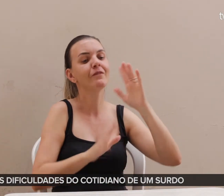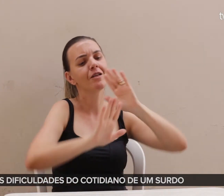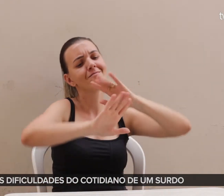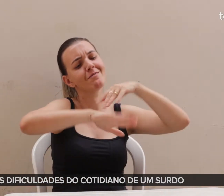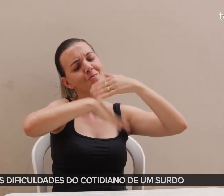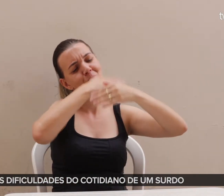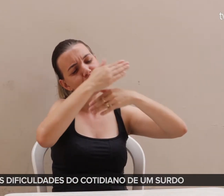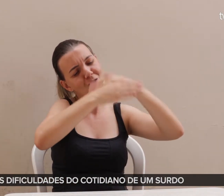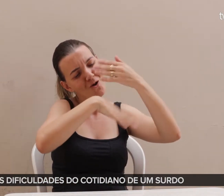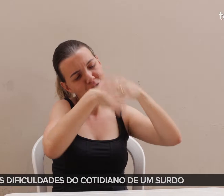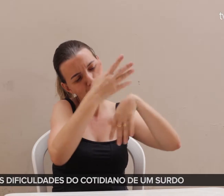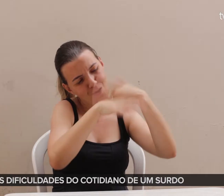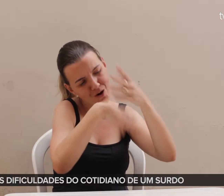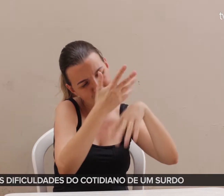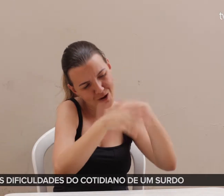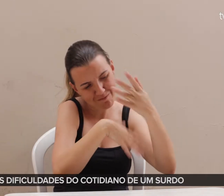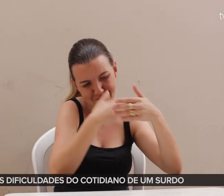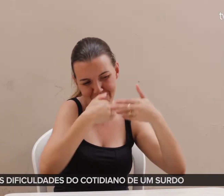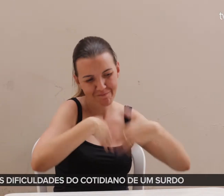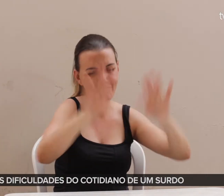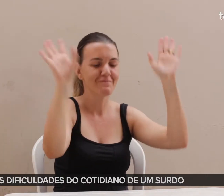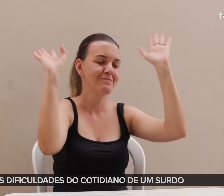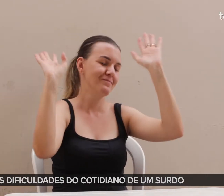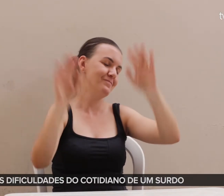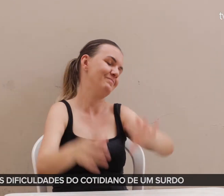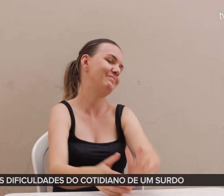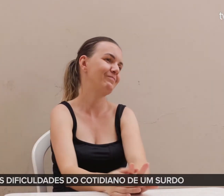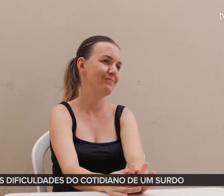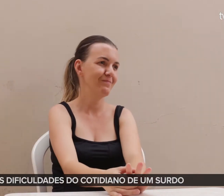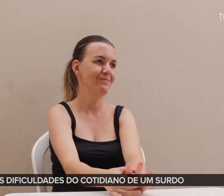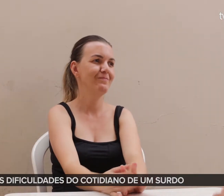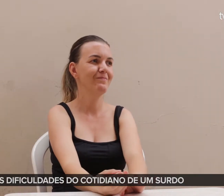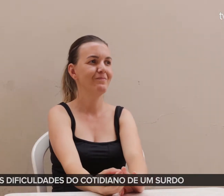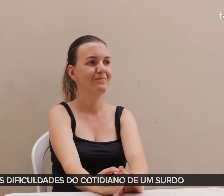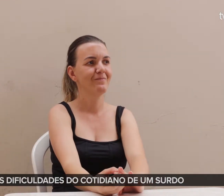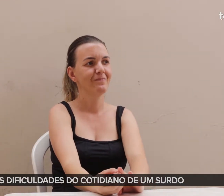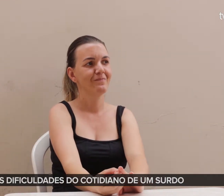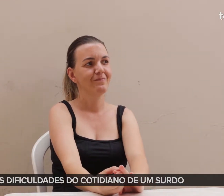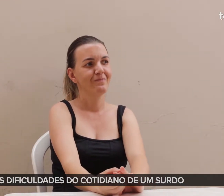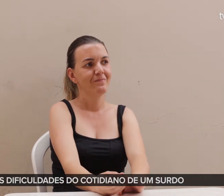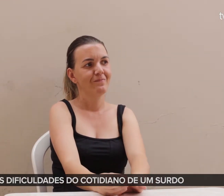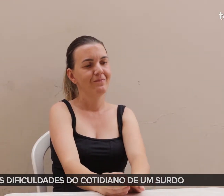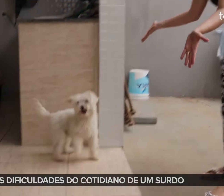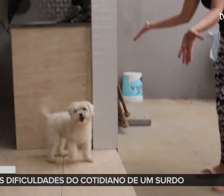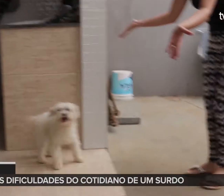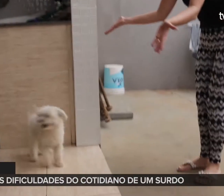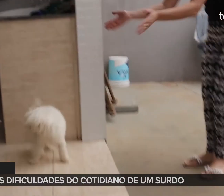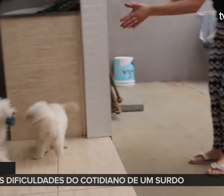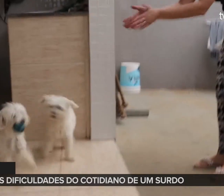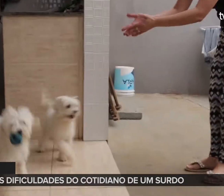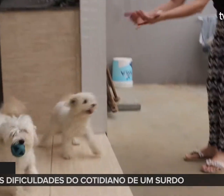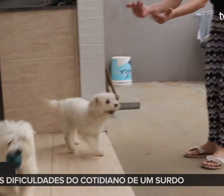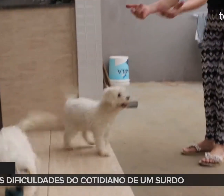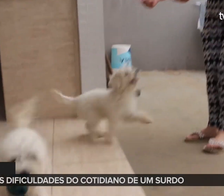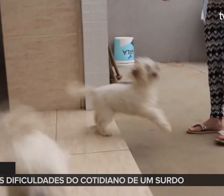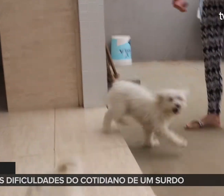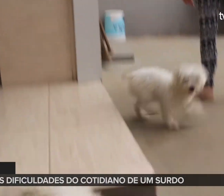porque apertavam a campainha. E tempo foi se passando e é assim que a gente se comunica. Além da campainha, ela também tem